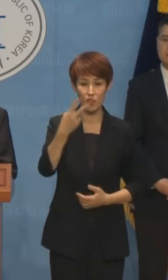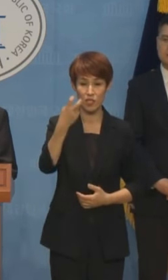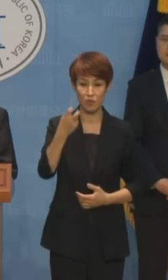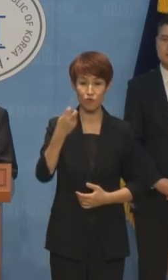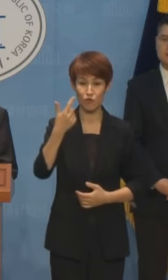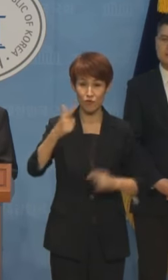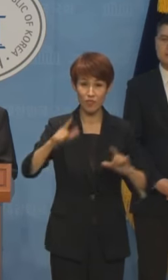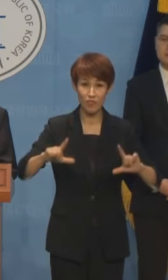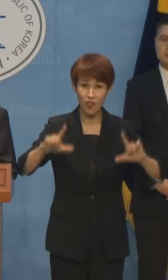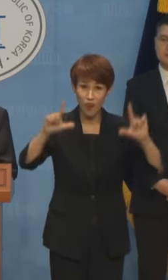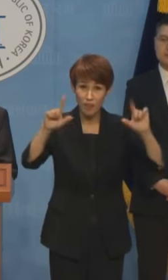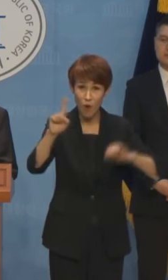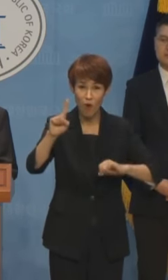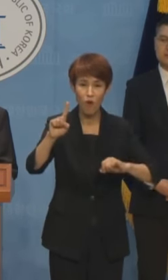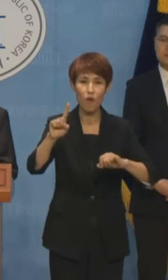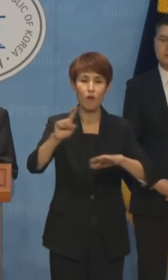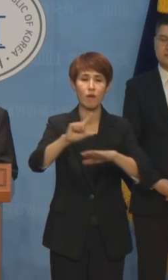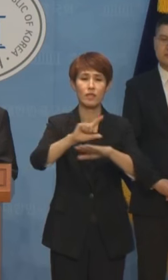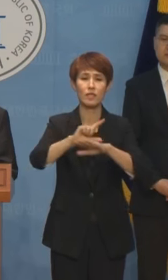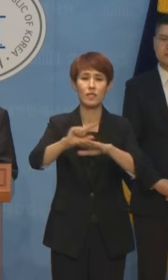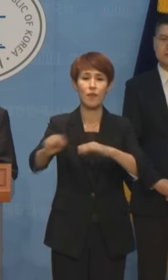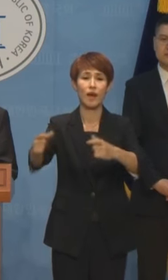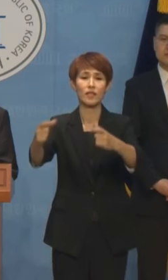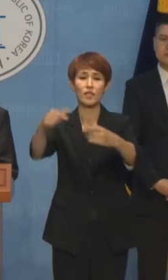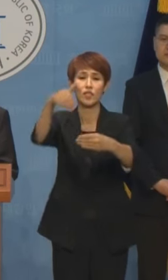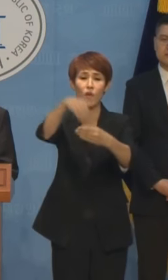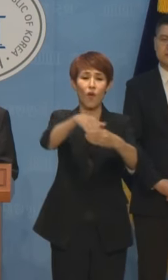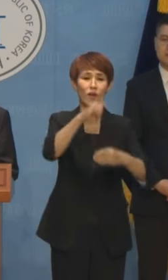2026년은 지방선거가 있는 해입니다.